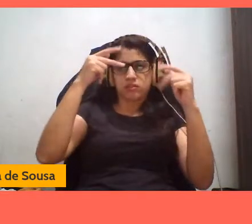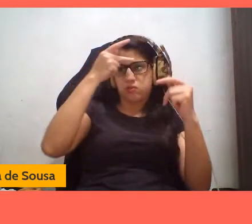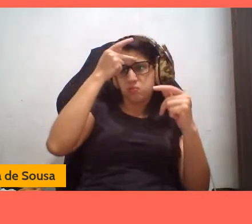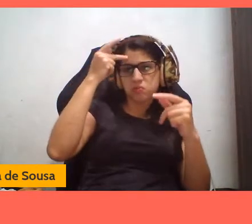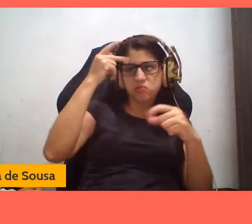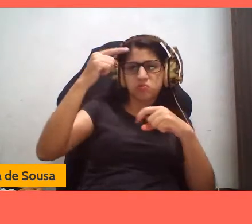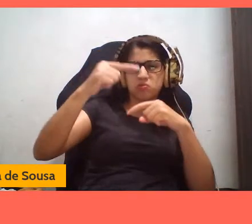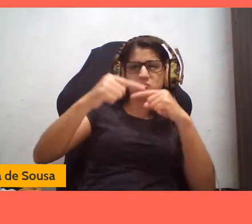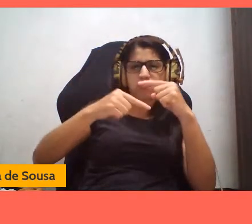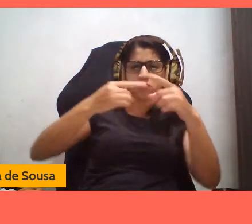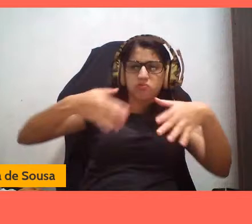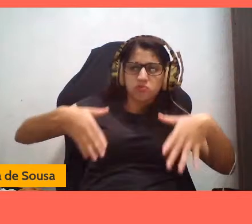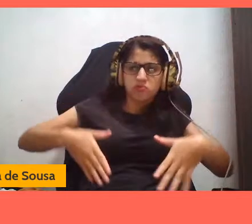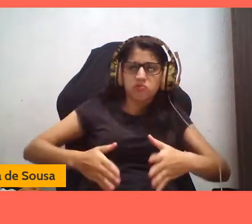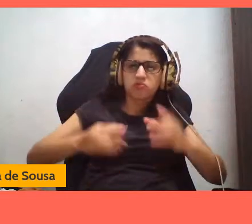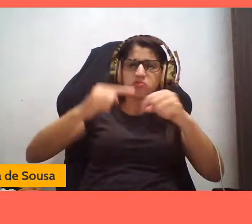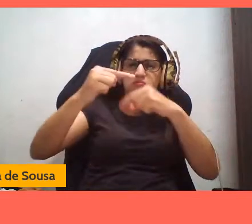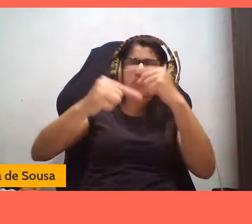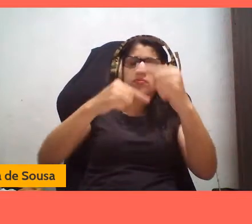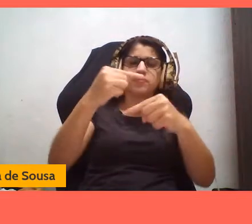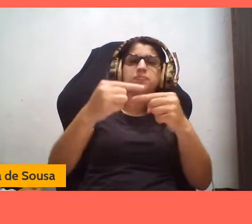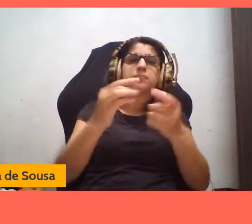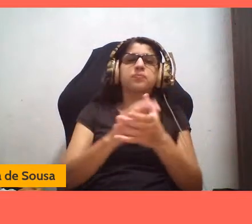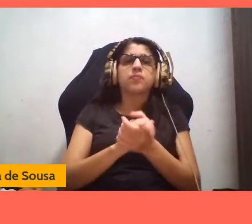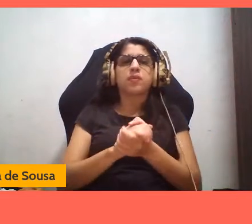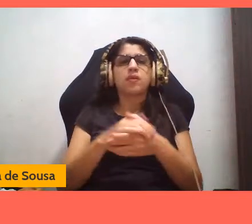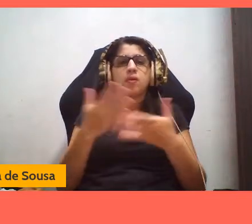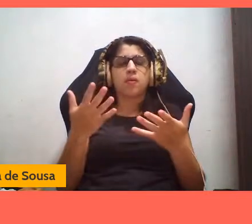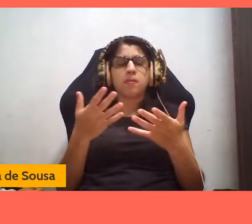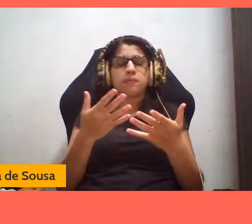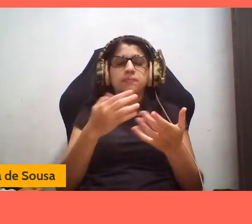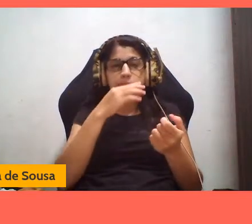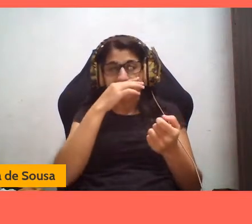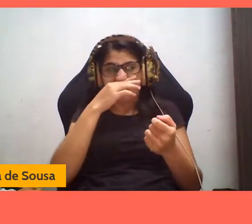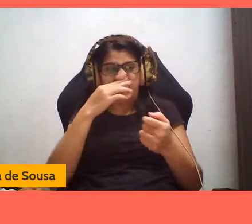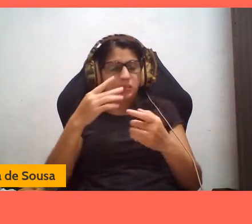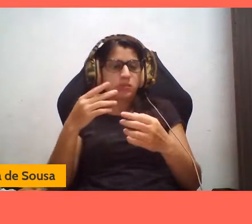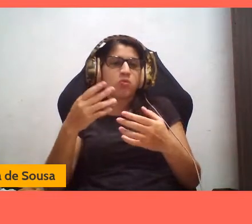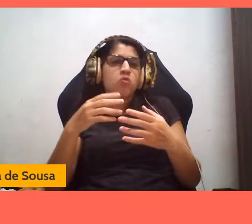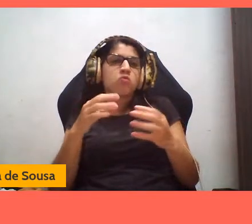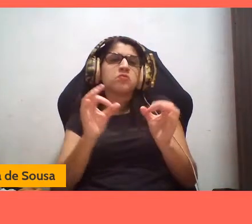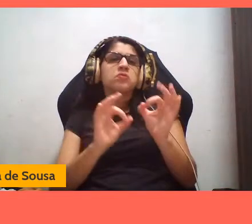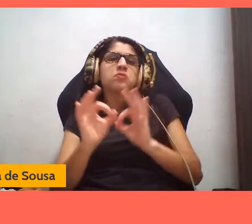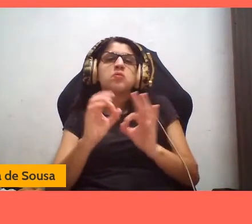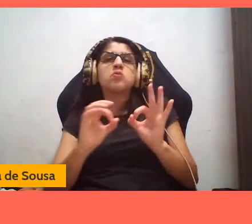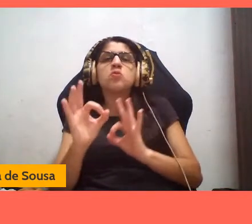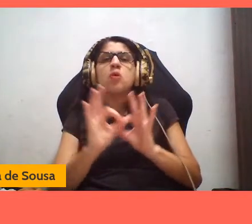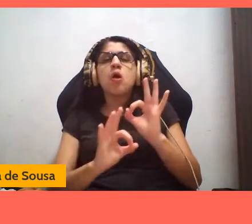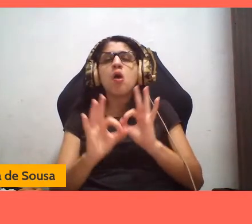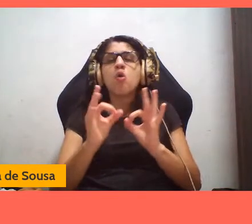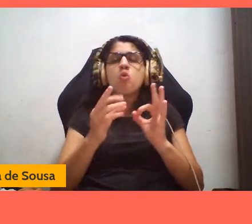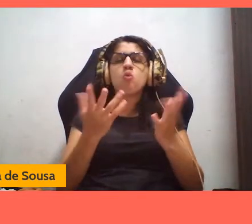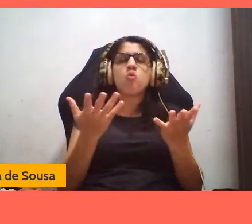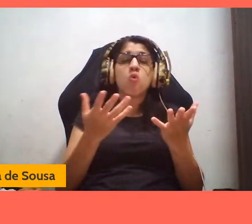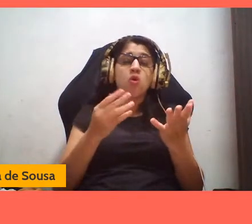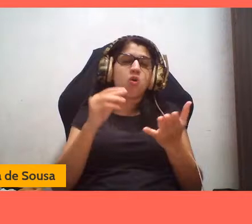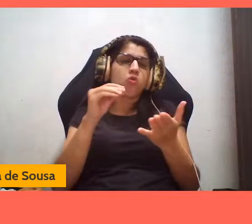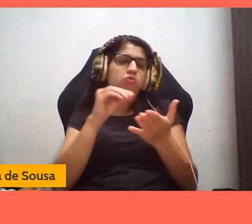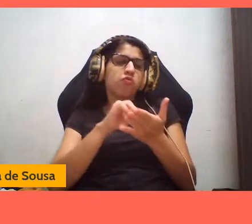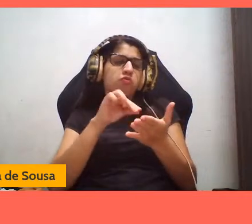mais sobre o nosso egoísmo que o fato de continuar explorando os recursos naturais da